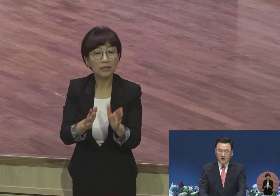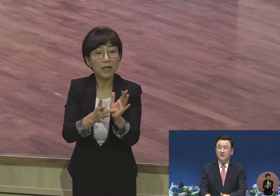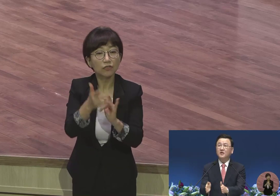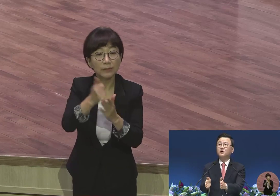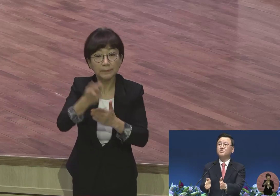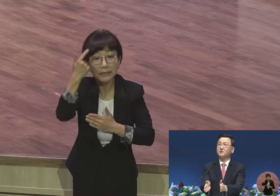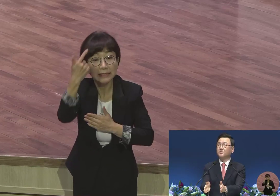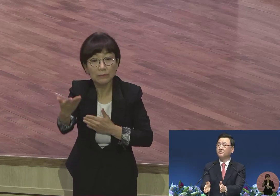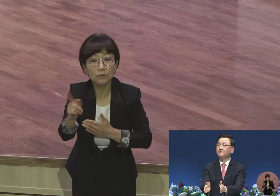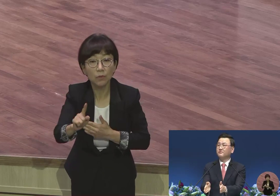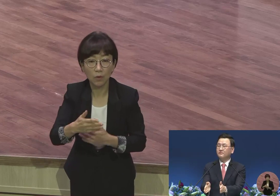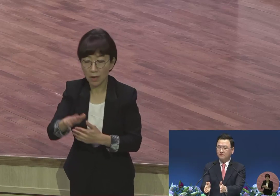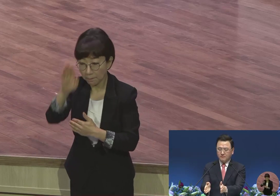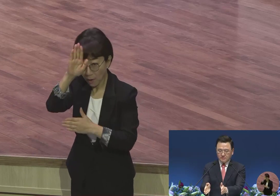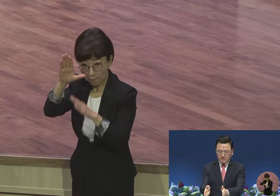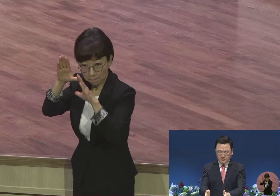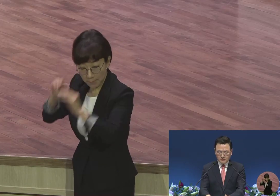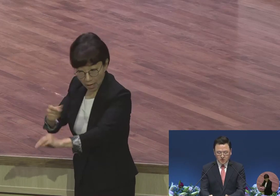낫고자 하느냐 찾아오셨어요.